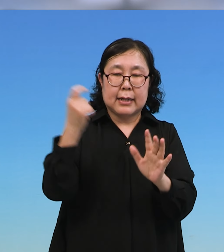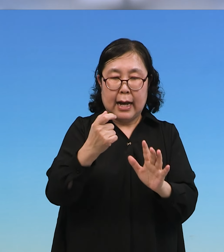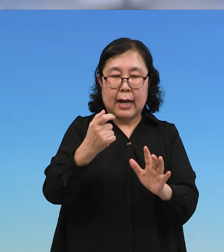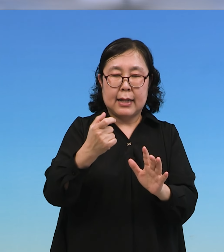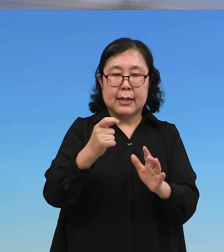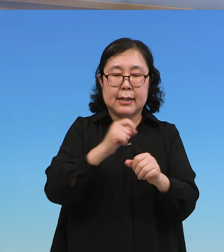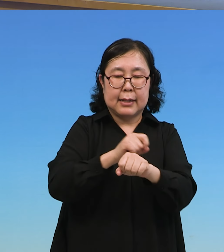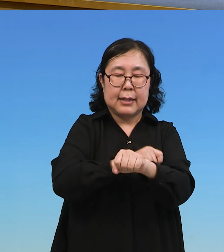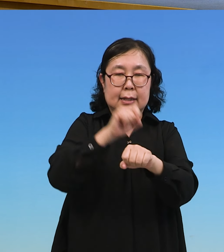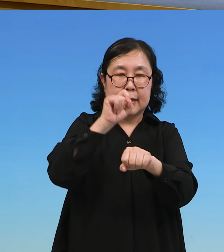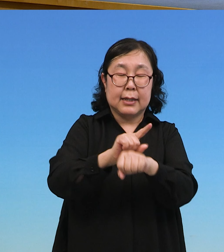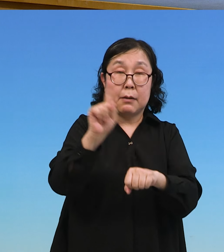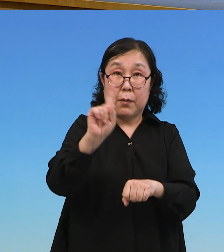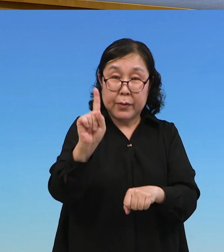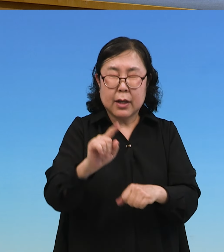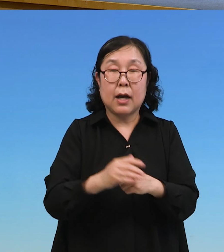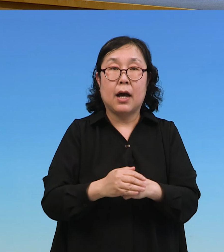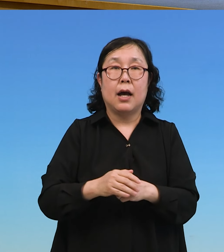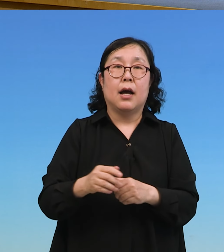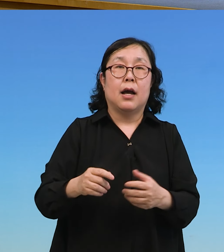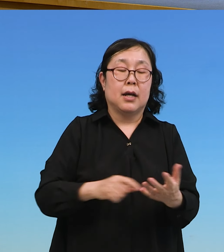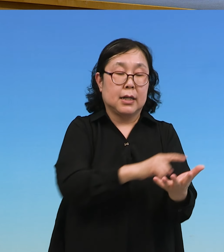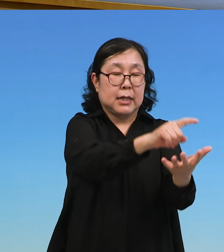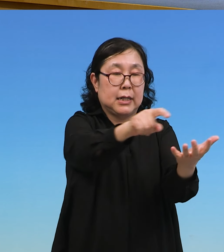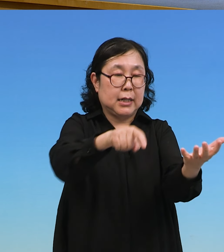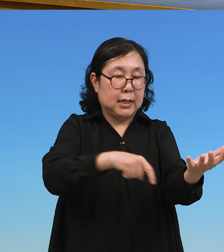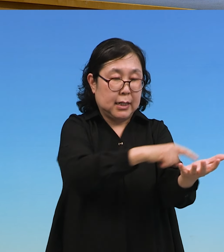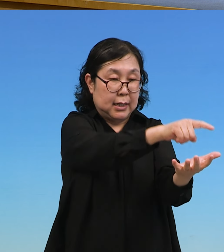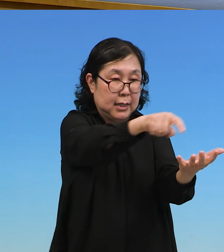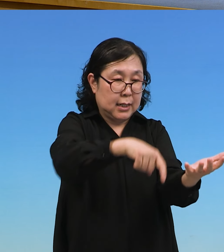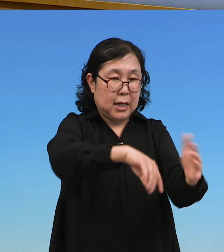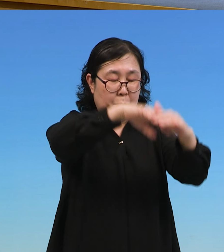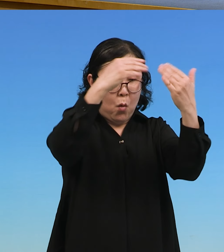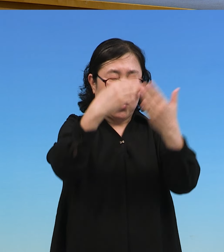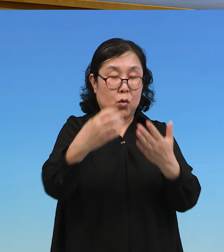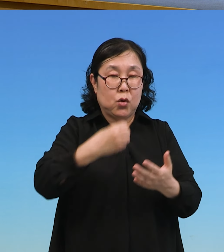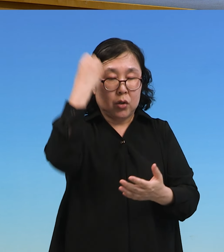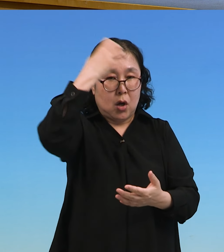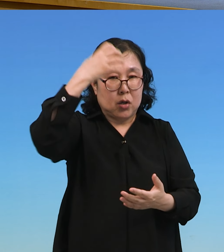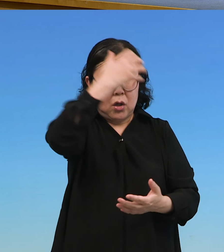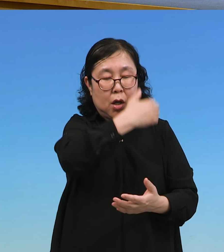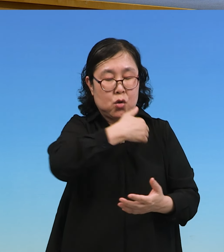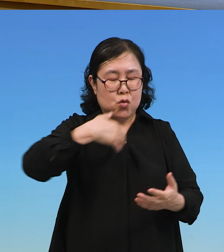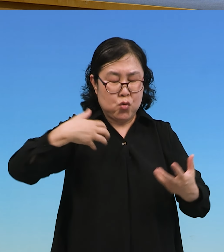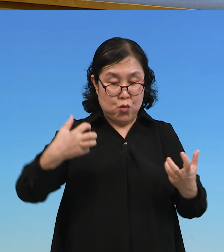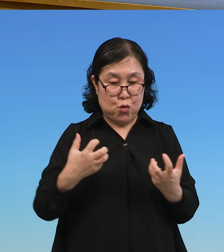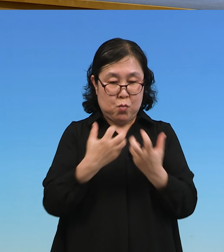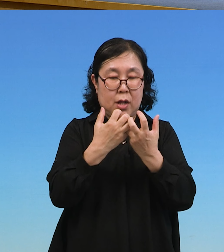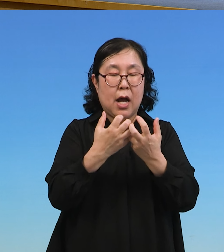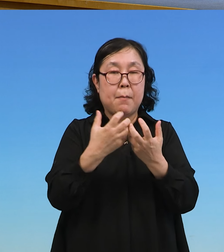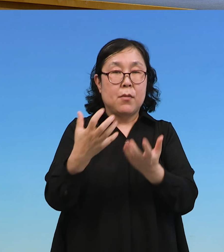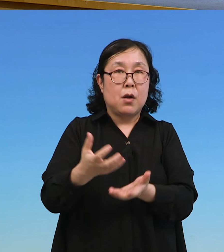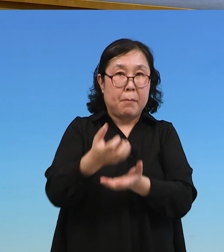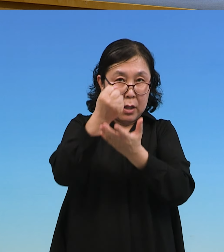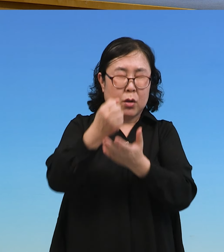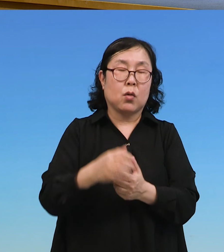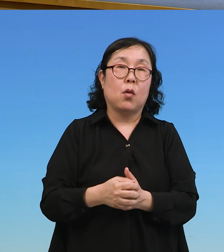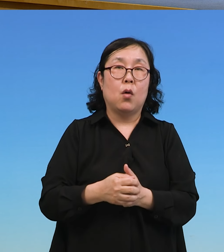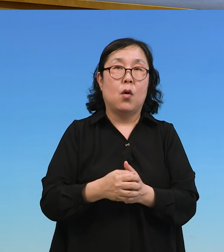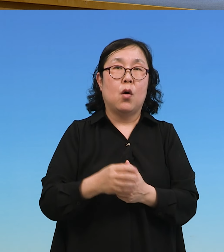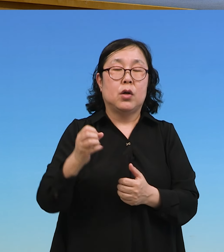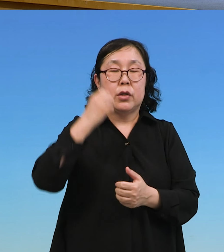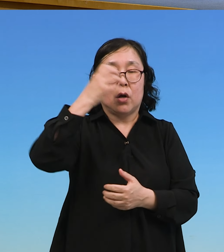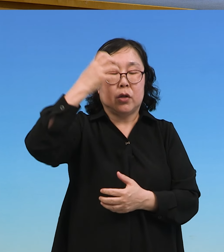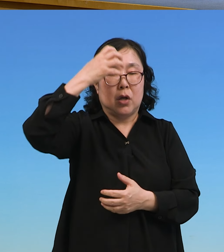2장 4절입니다. 그들이 다 성령의 충만함을 받고 성령이 말하게 하심을 따라